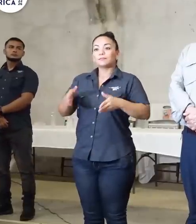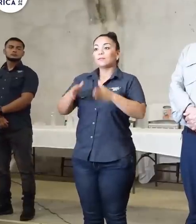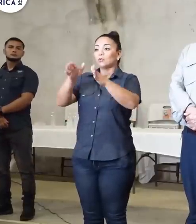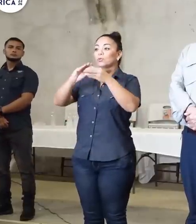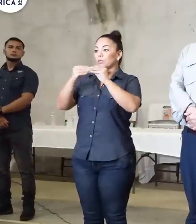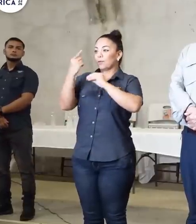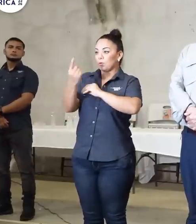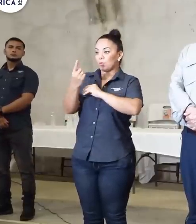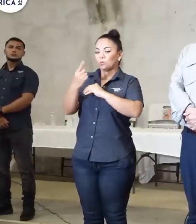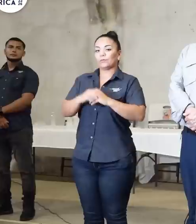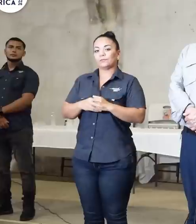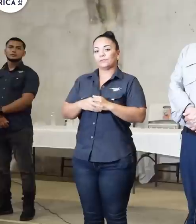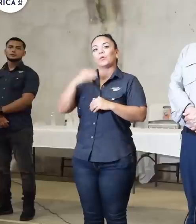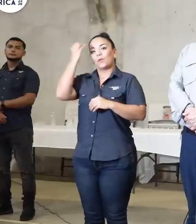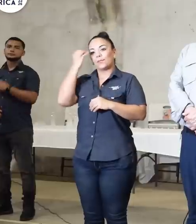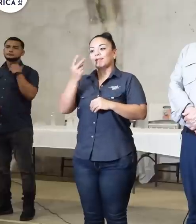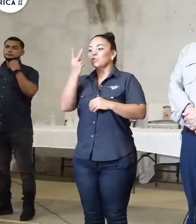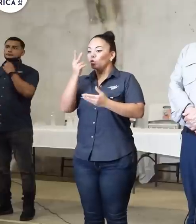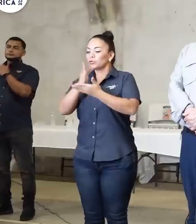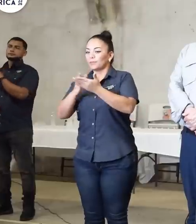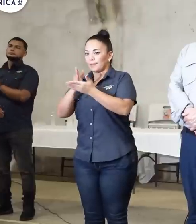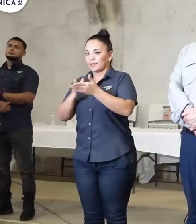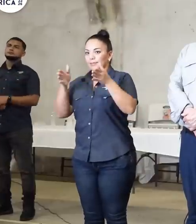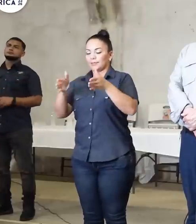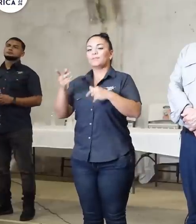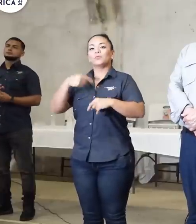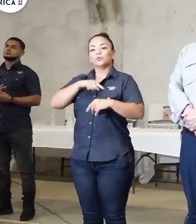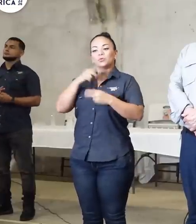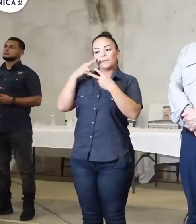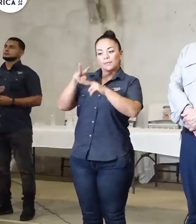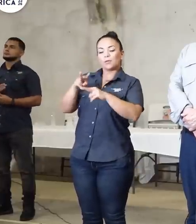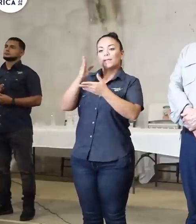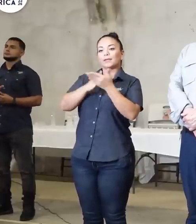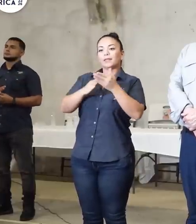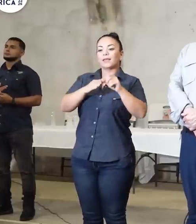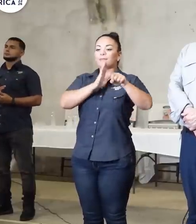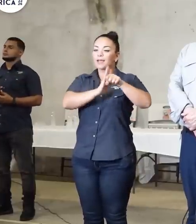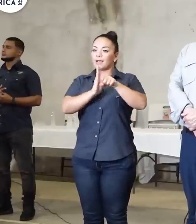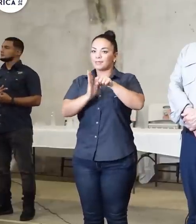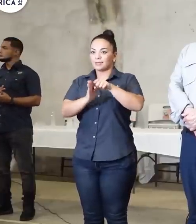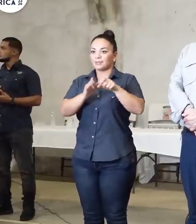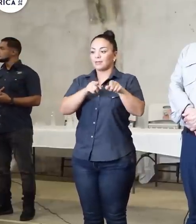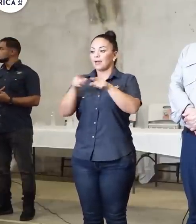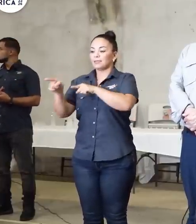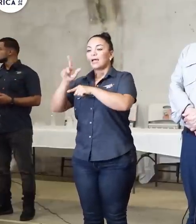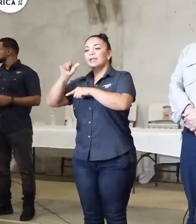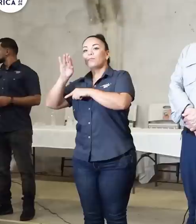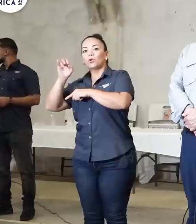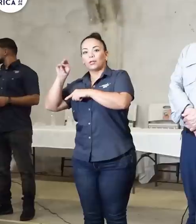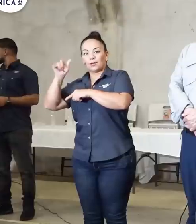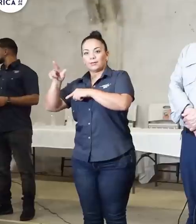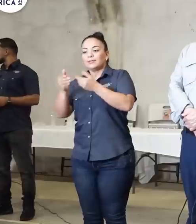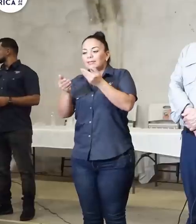1, evidentemente hay dos tramos. Estuvimos viendo el tramo de Cañas hacia Limonal, que ya